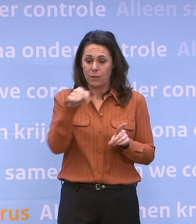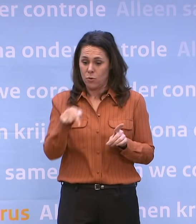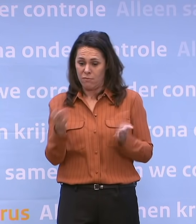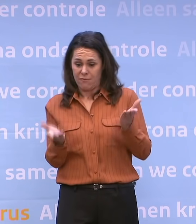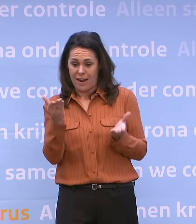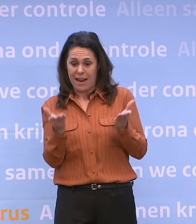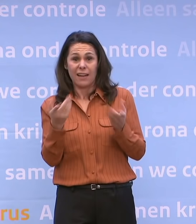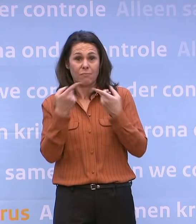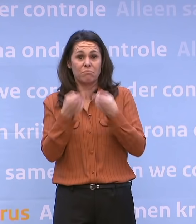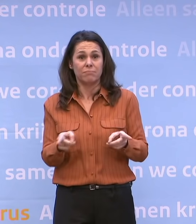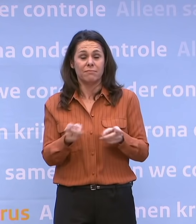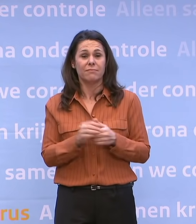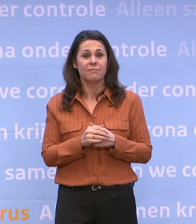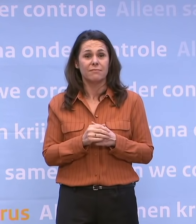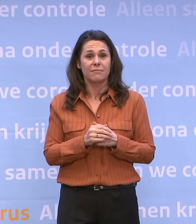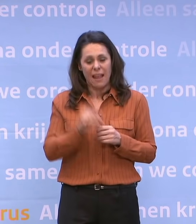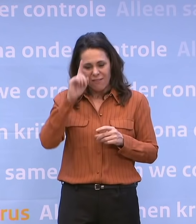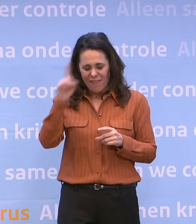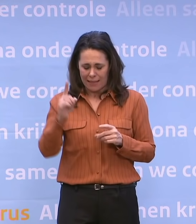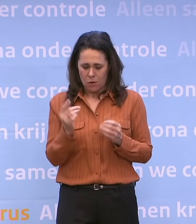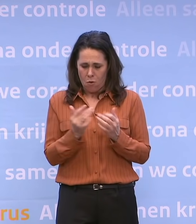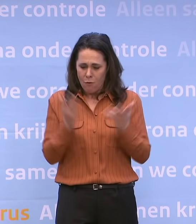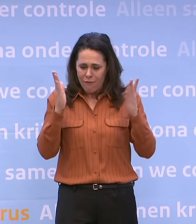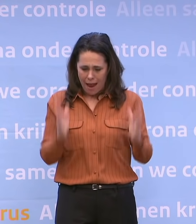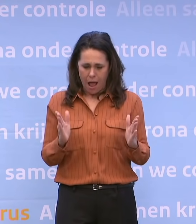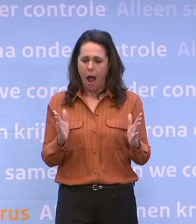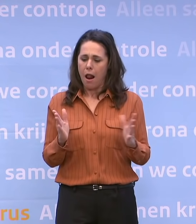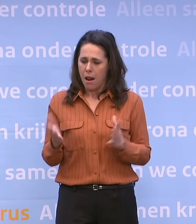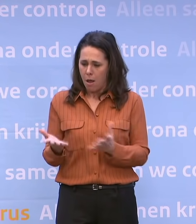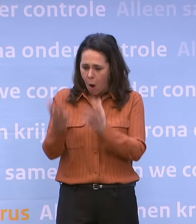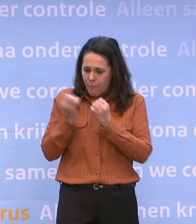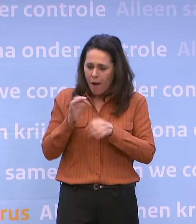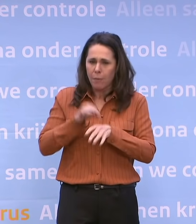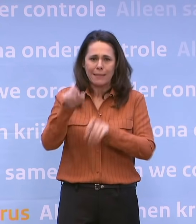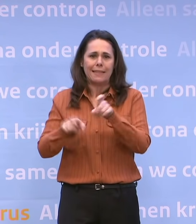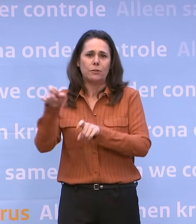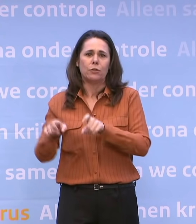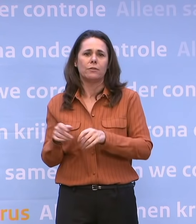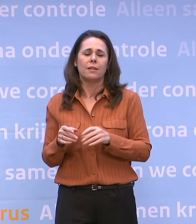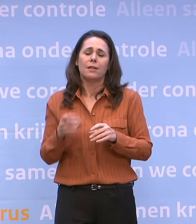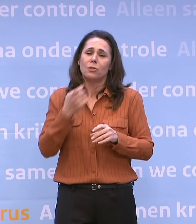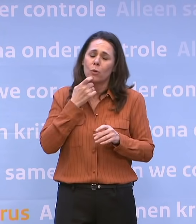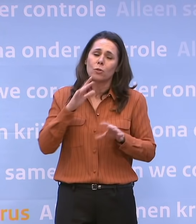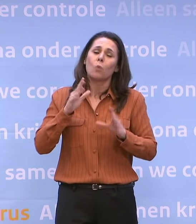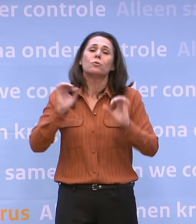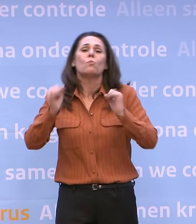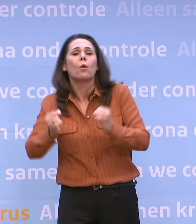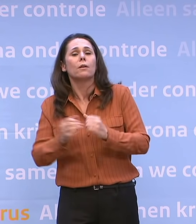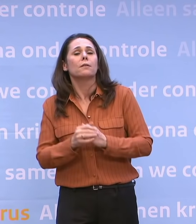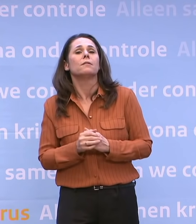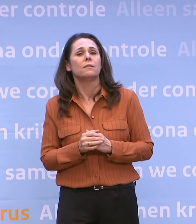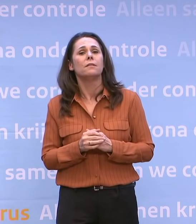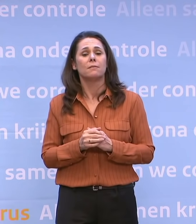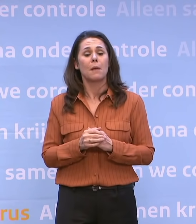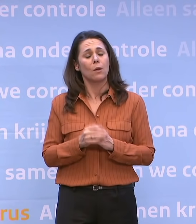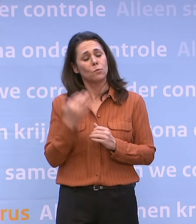En zien hoeveel zij nu weten klaar te spelen, hoeveel patiënten zij nu weten op te vangen, hoewel het piept en kraakt, dan is dat